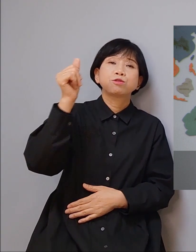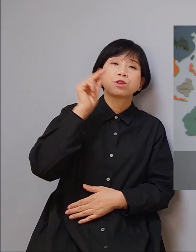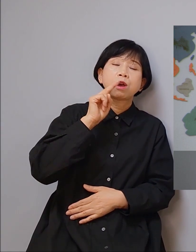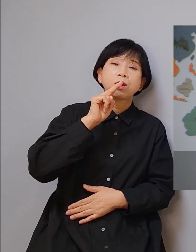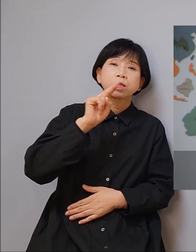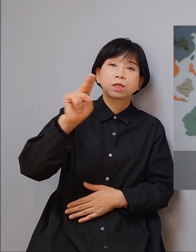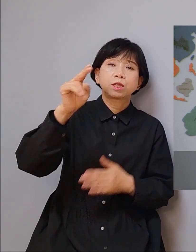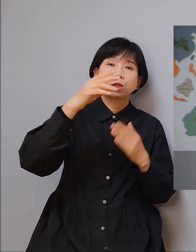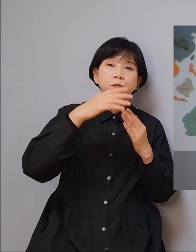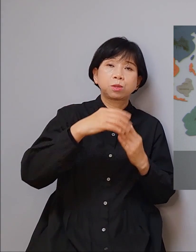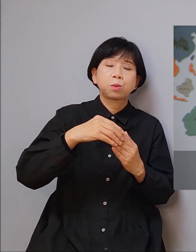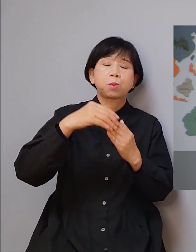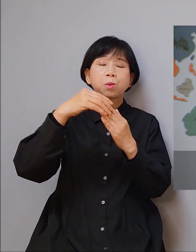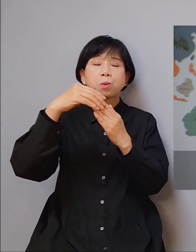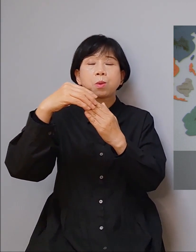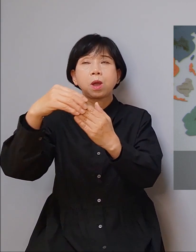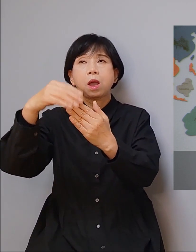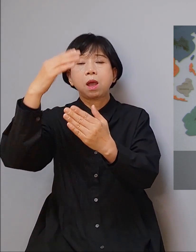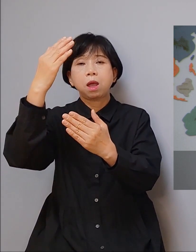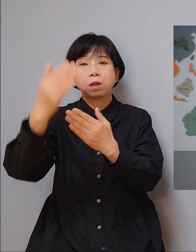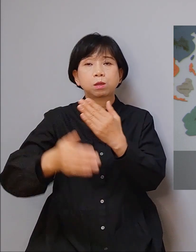동안 주여